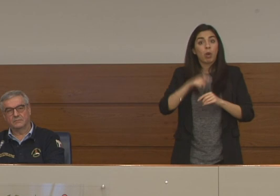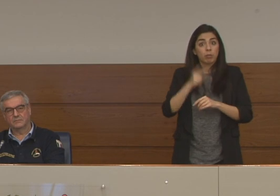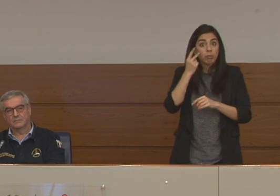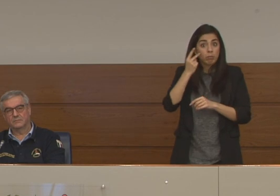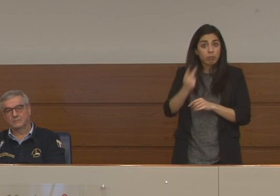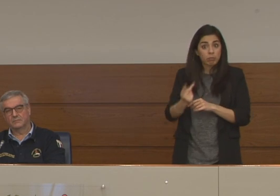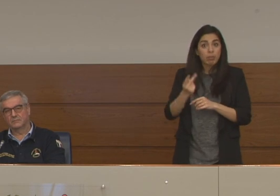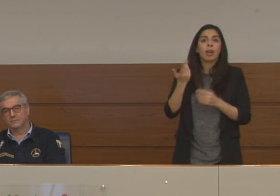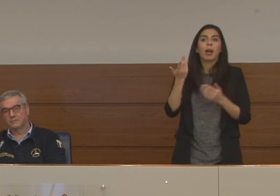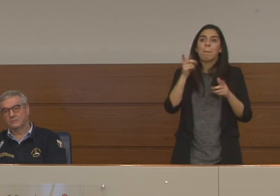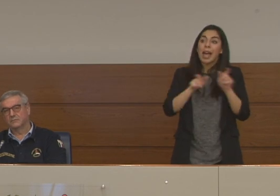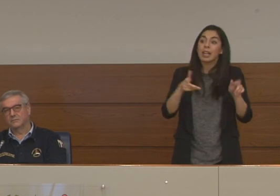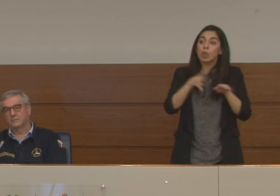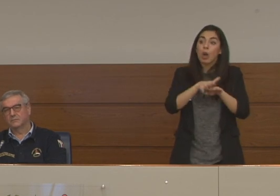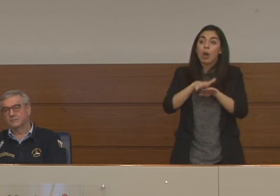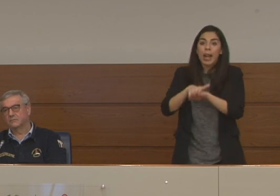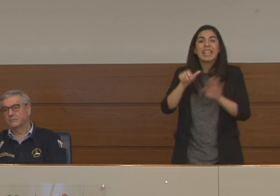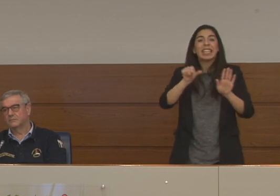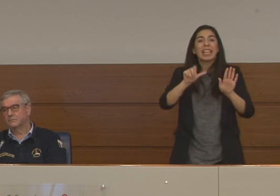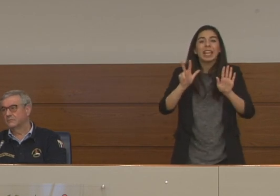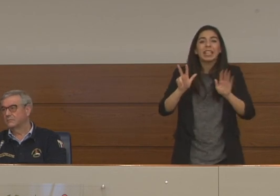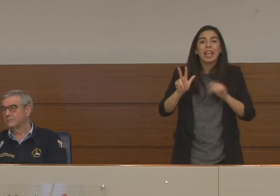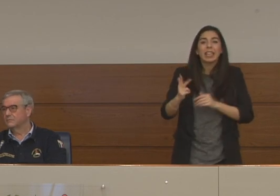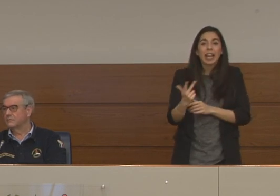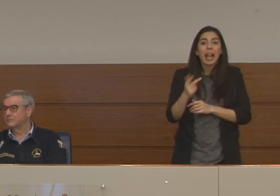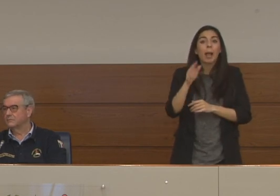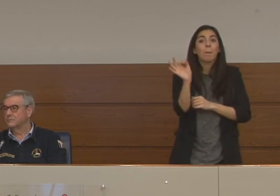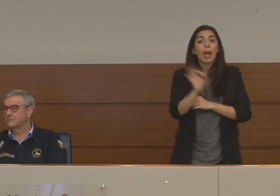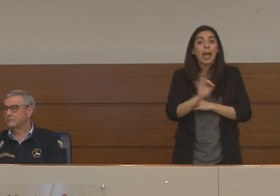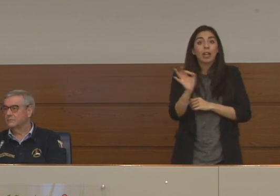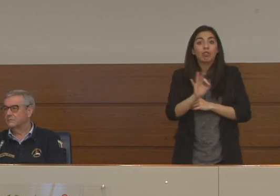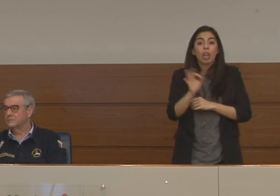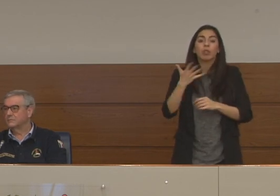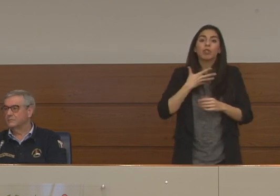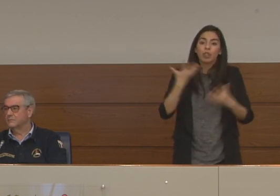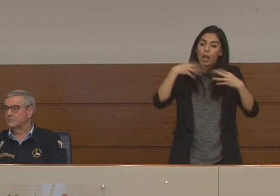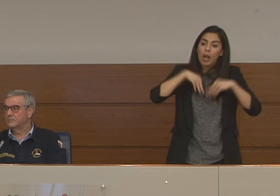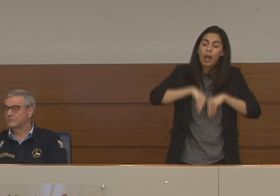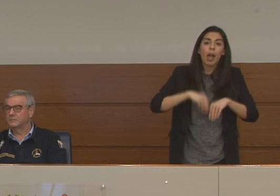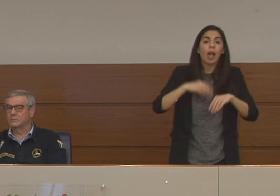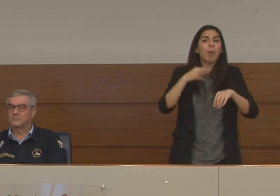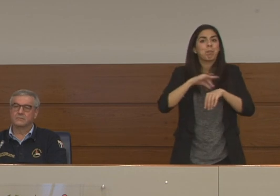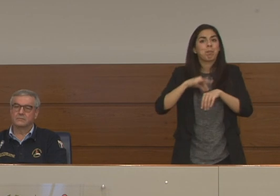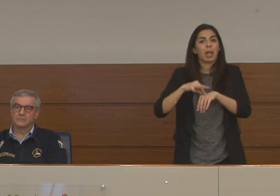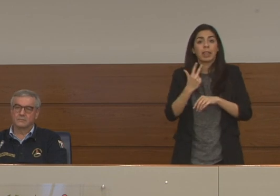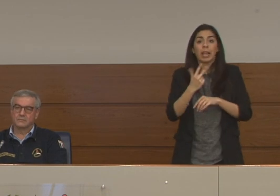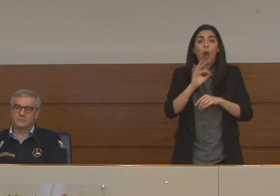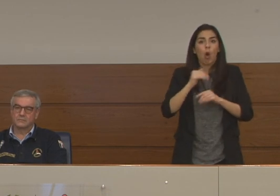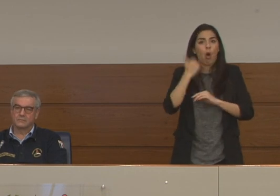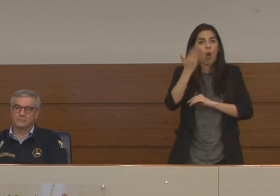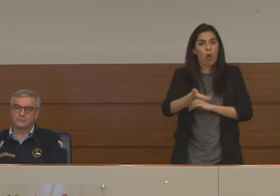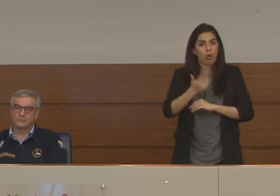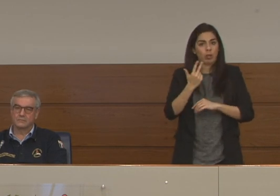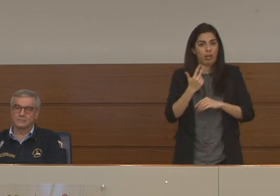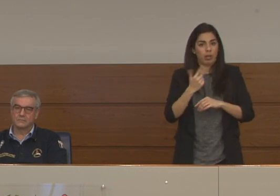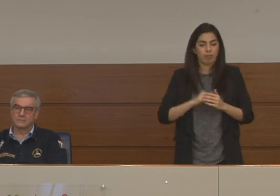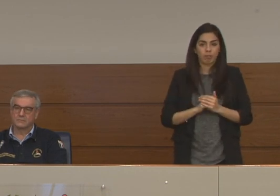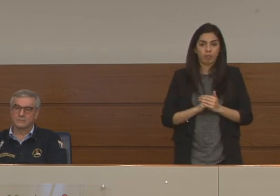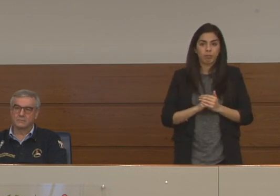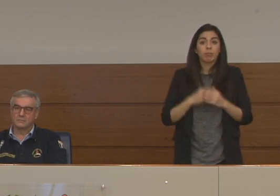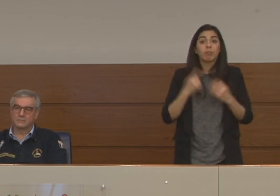dei deceduti aveva tre o più patologie questo è un dato che ci dice due cose 1 che